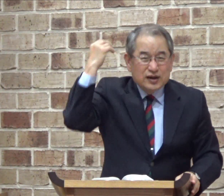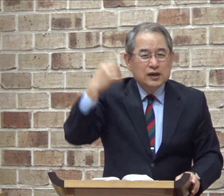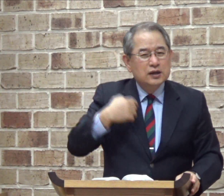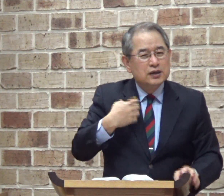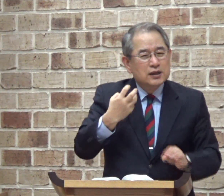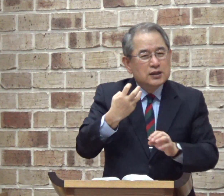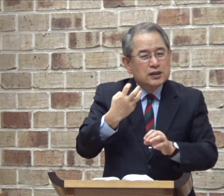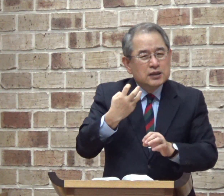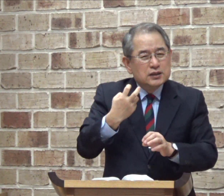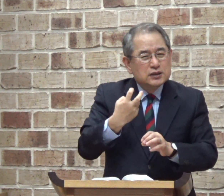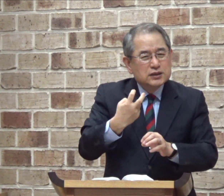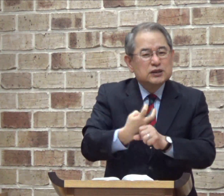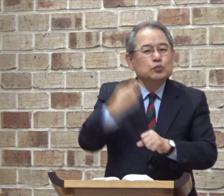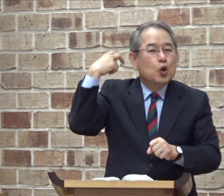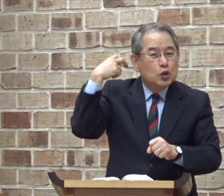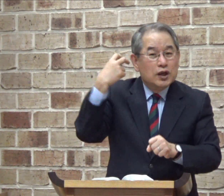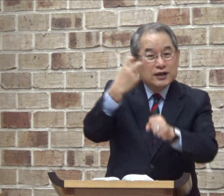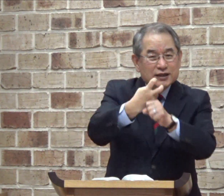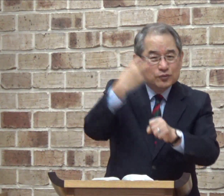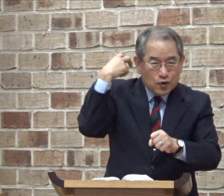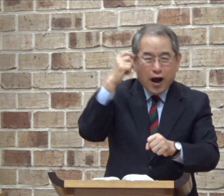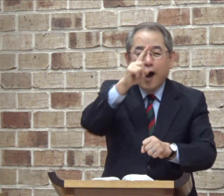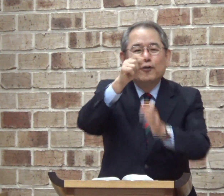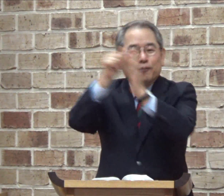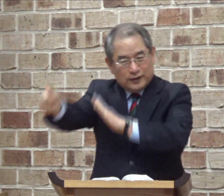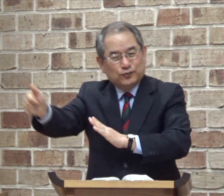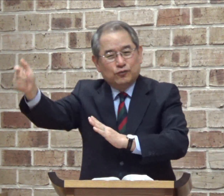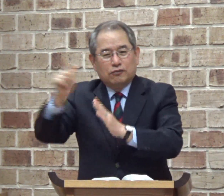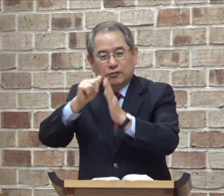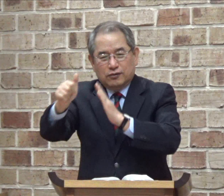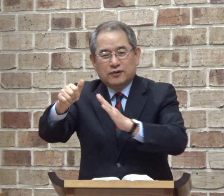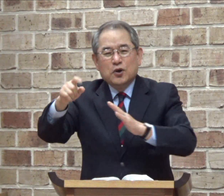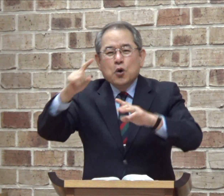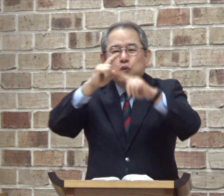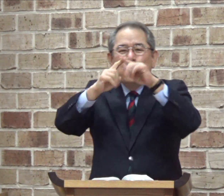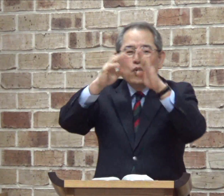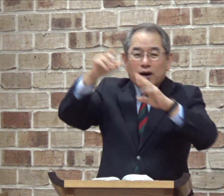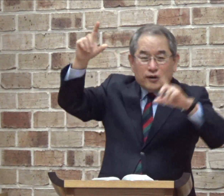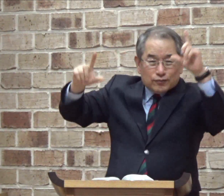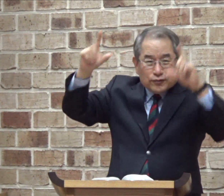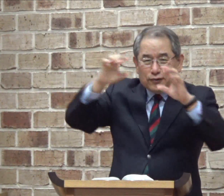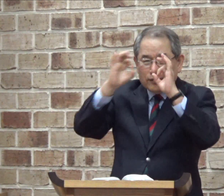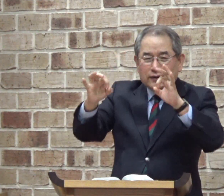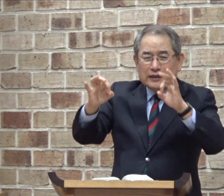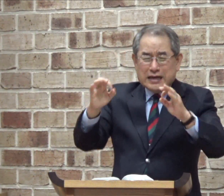않습니다. 그러나 들어가 보면 분위기가 너무 감동이 있습니다.